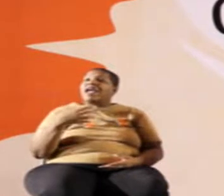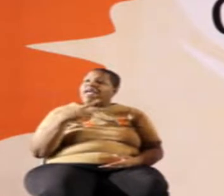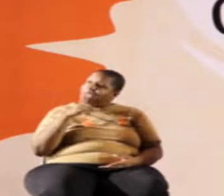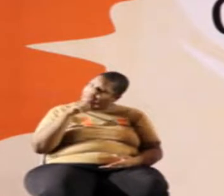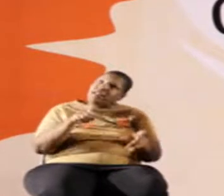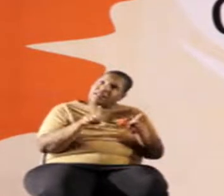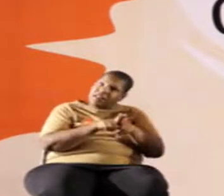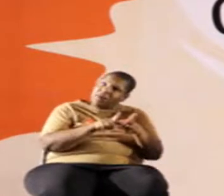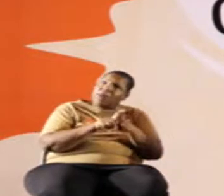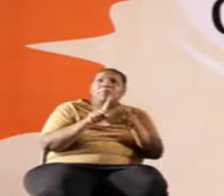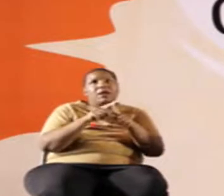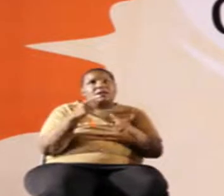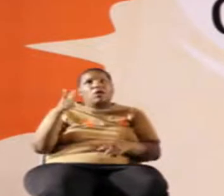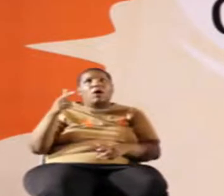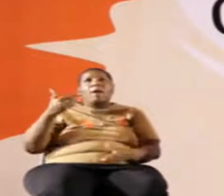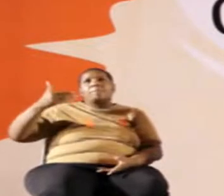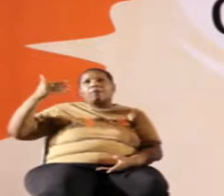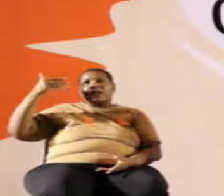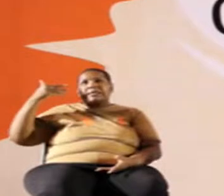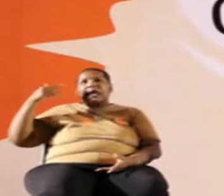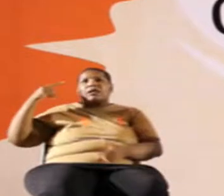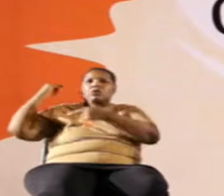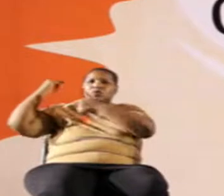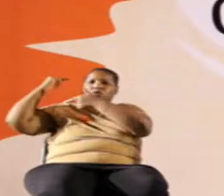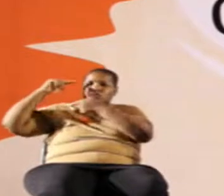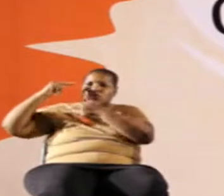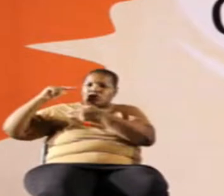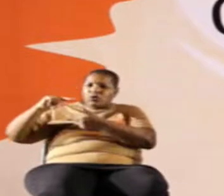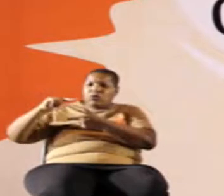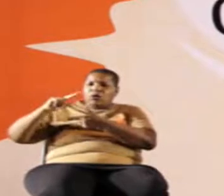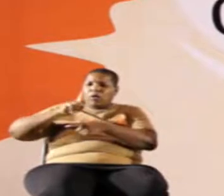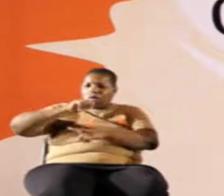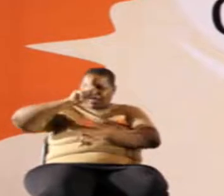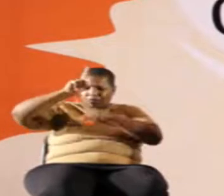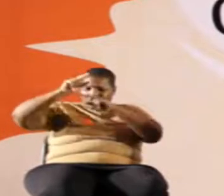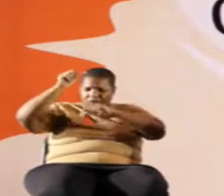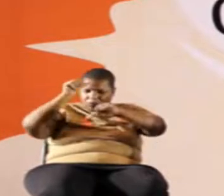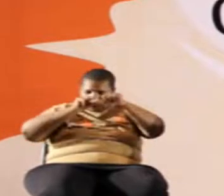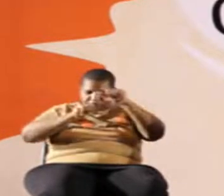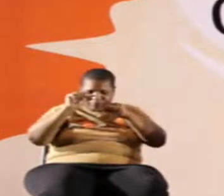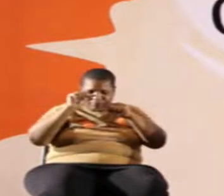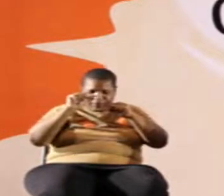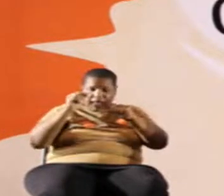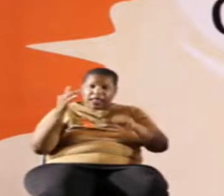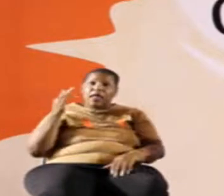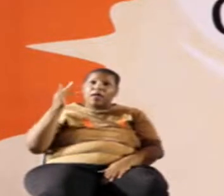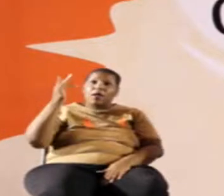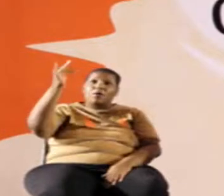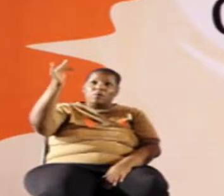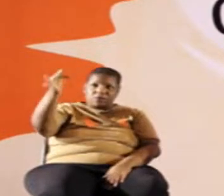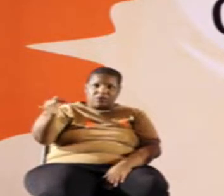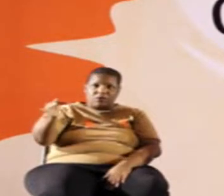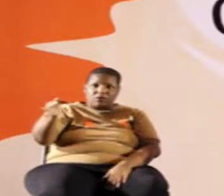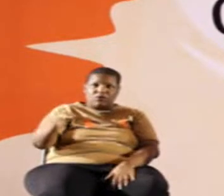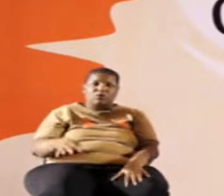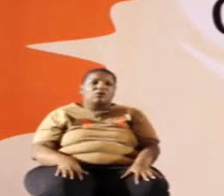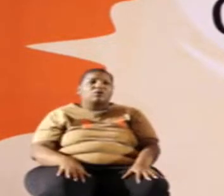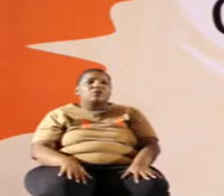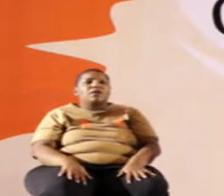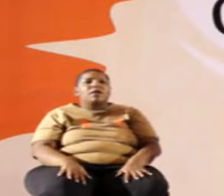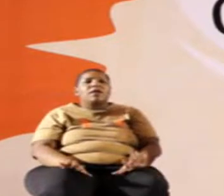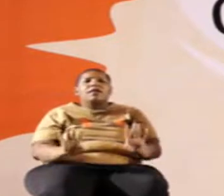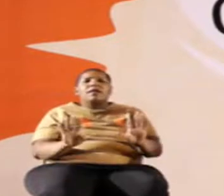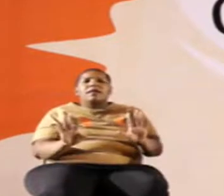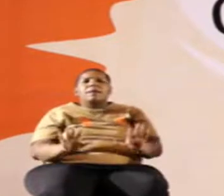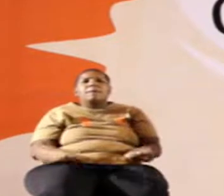coisa, né? Cultura é passado, tradição, né? É reinvenção e é projeção de futuro. E quando